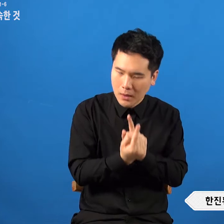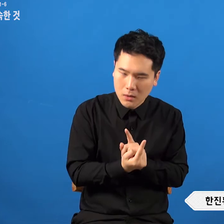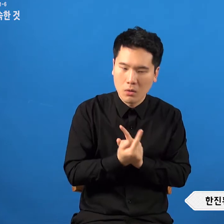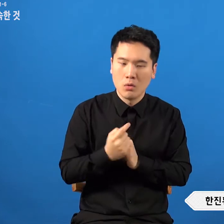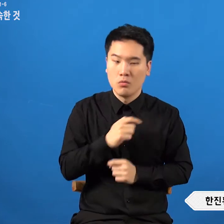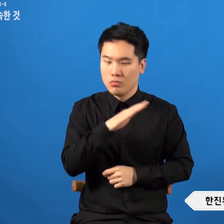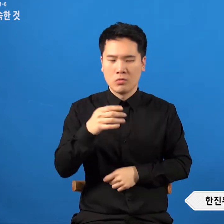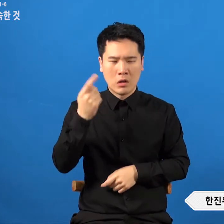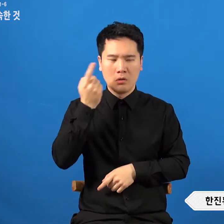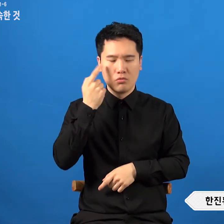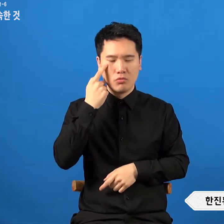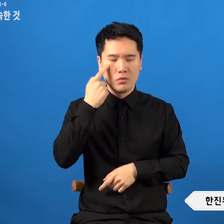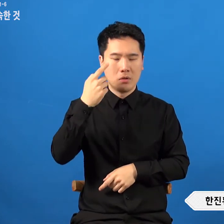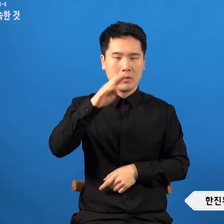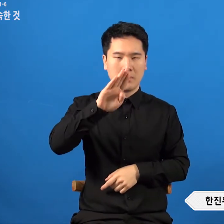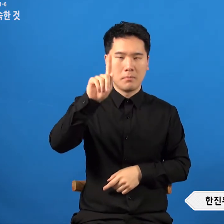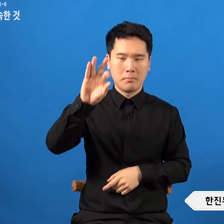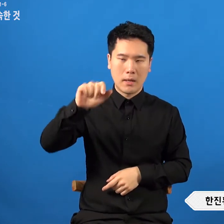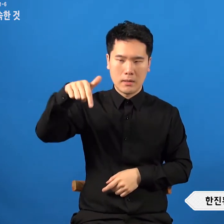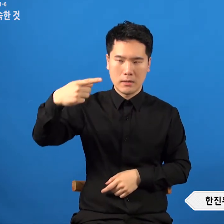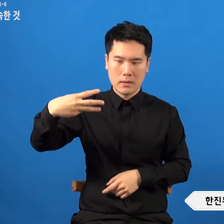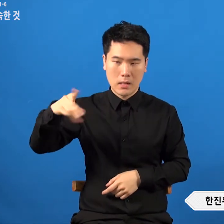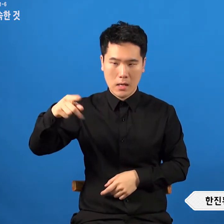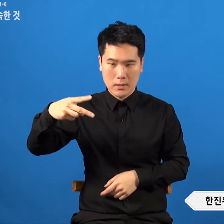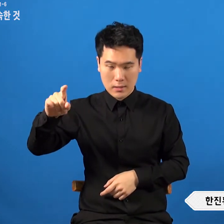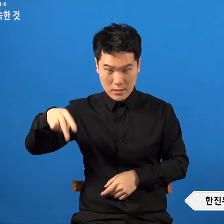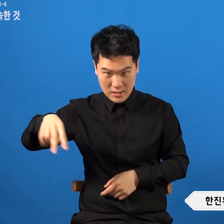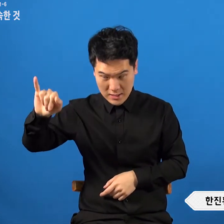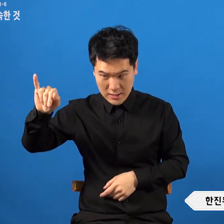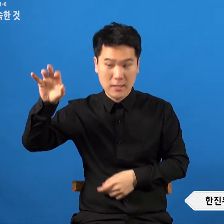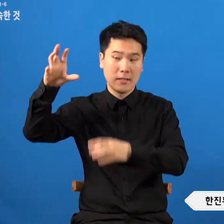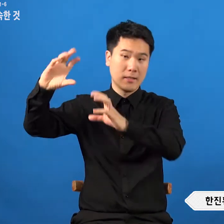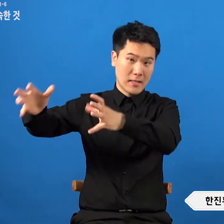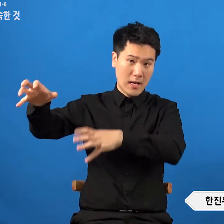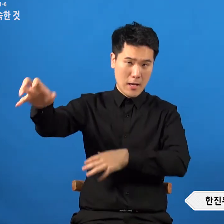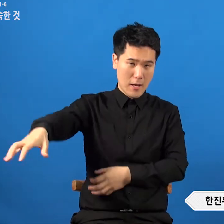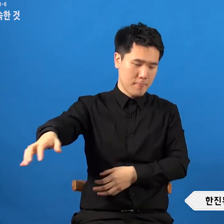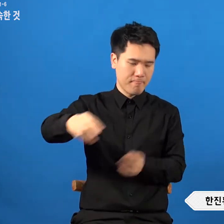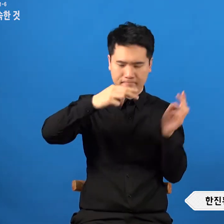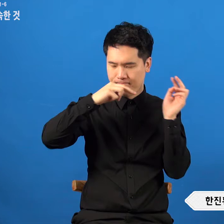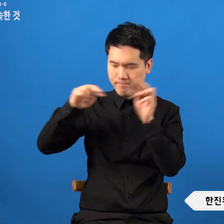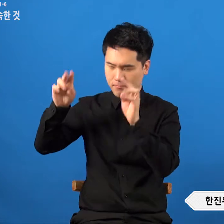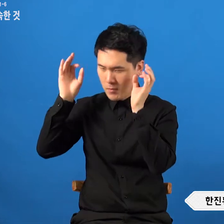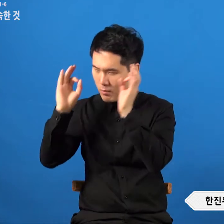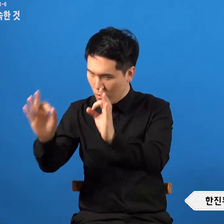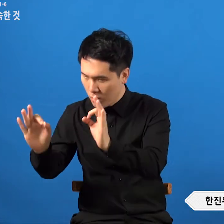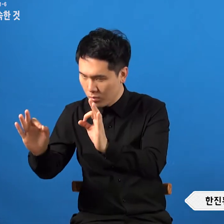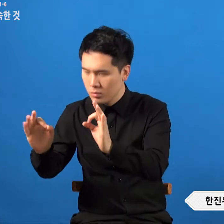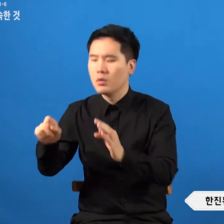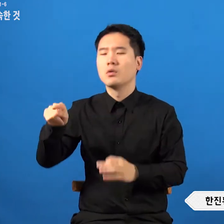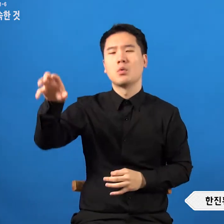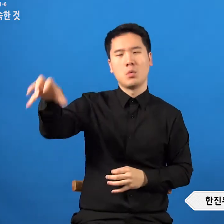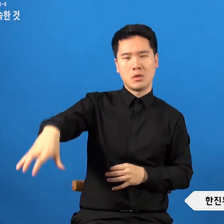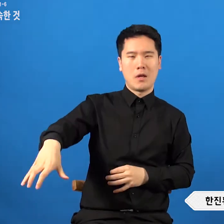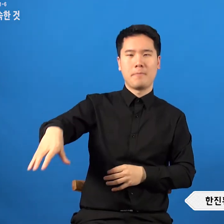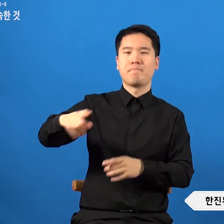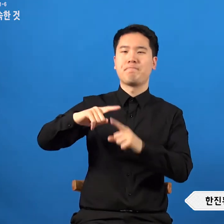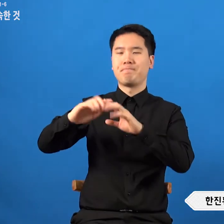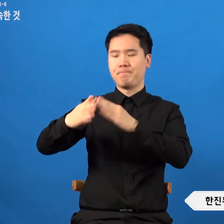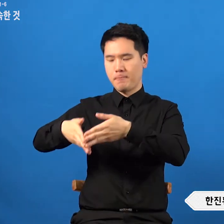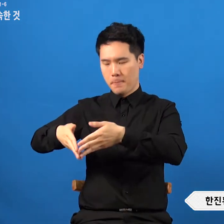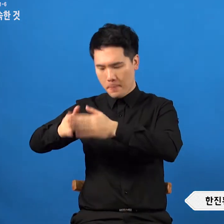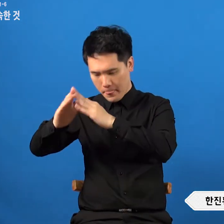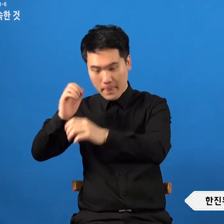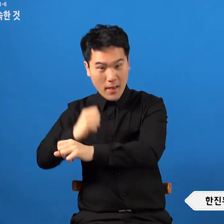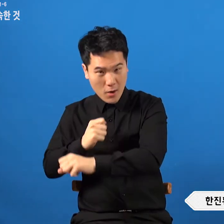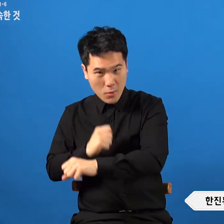눈을 방글라데시 본토로 향하게 하셨습니다. 그래서 다카에 TGI를 세우게 하시고